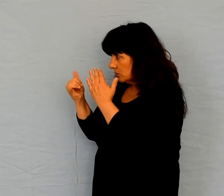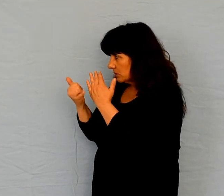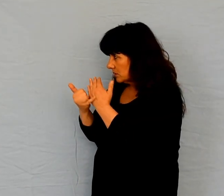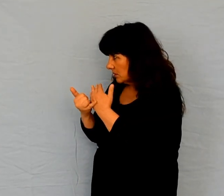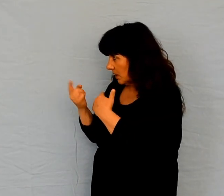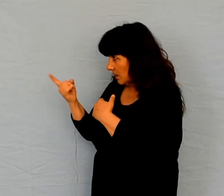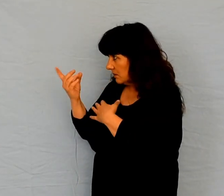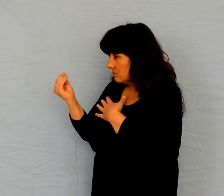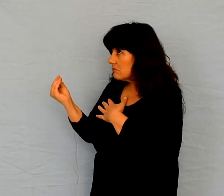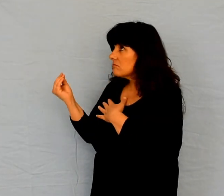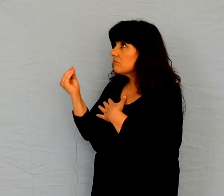l'homme ?»